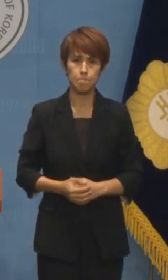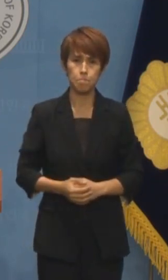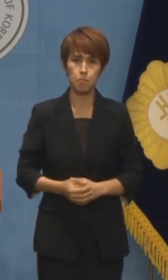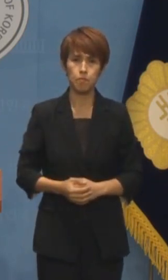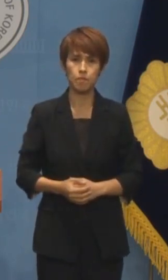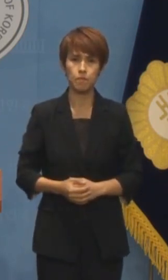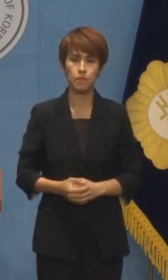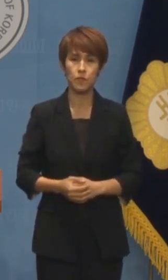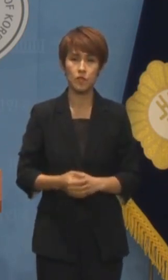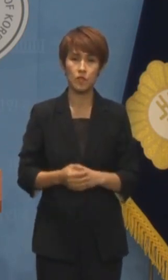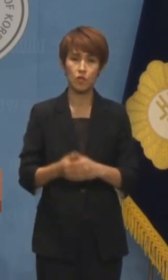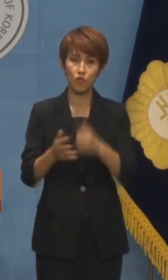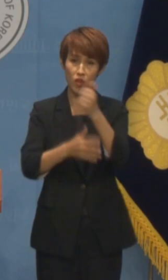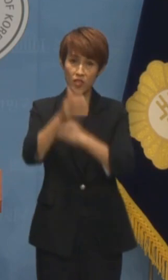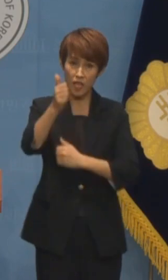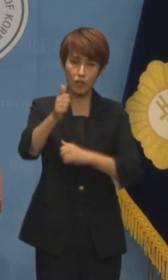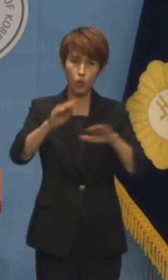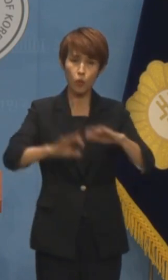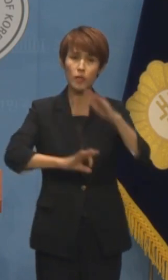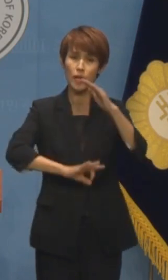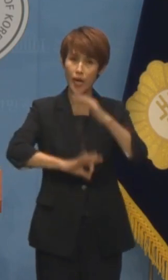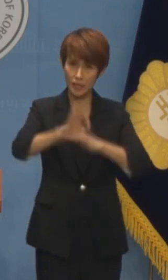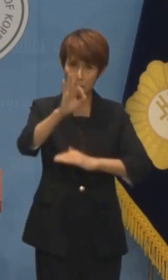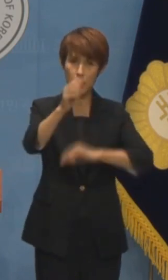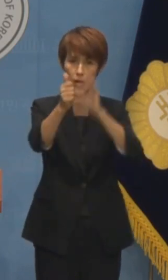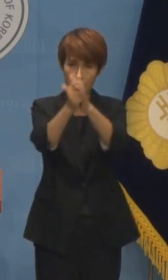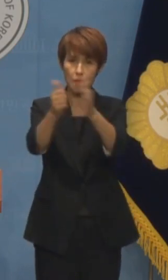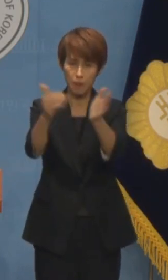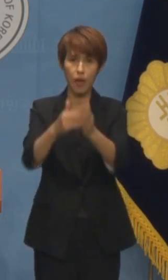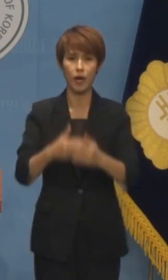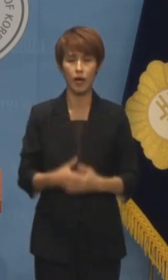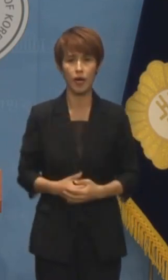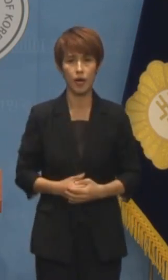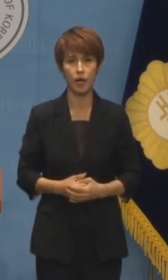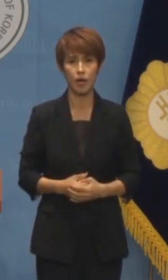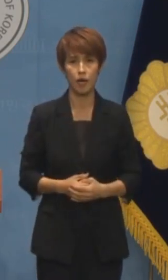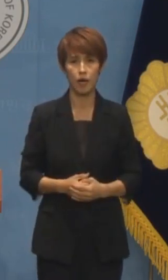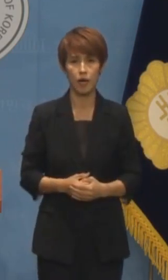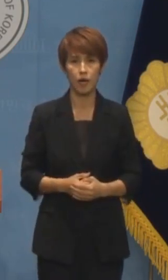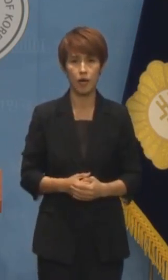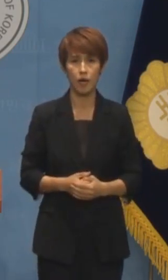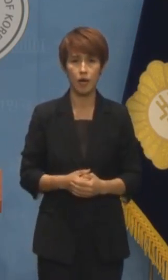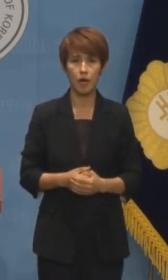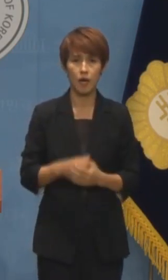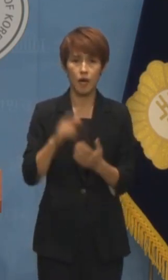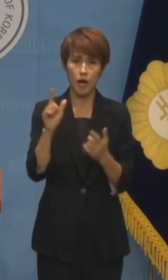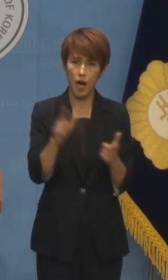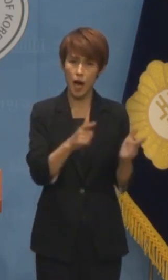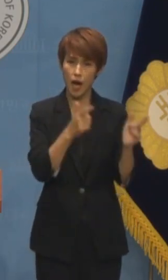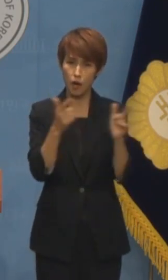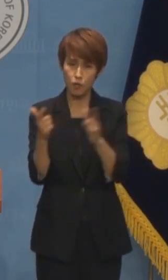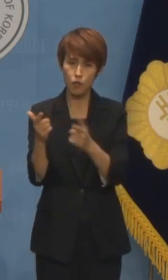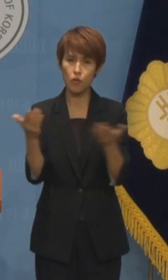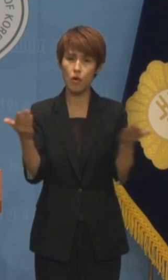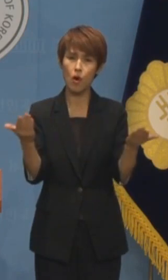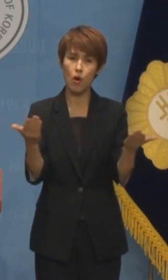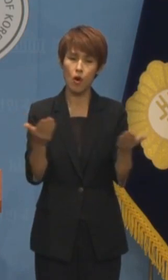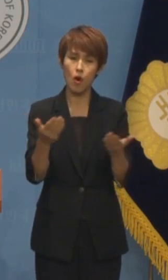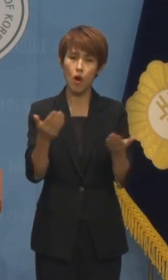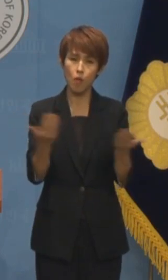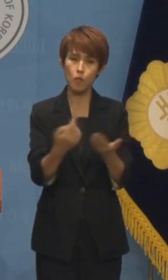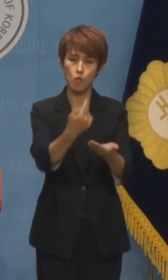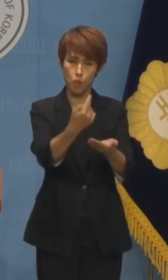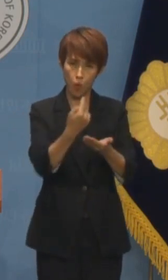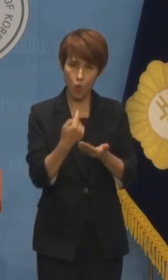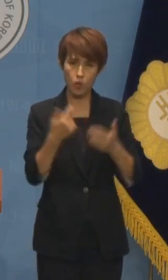말씀드리자면 위원장은 오늘 오전에 임명이 됐습니다. 적어도 하루 정도는 업무 보고와 상임위원